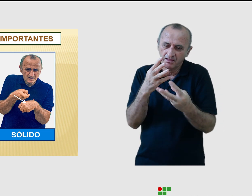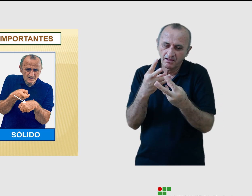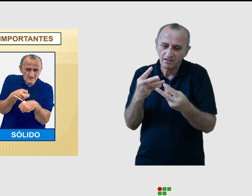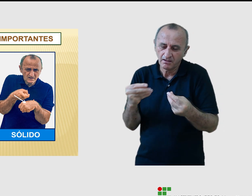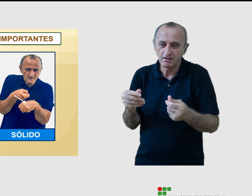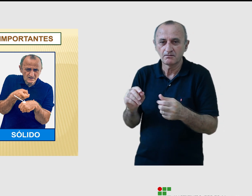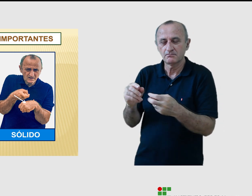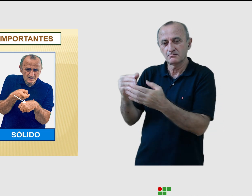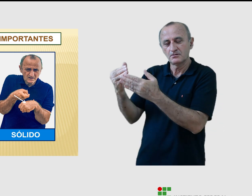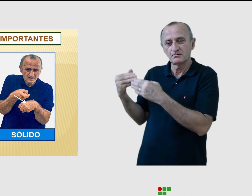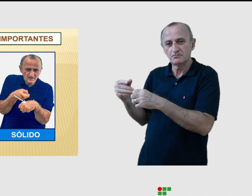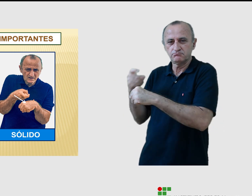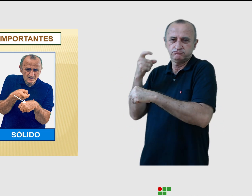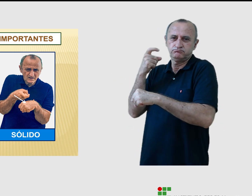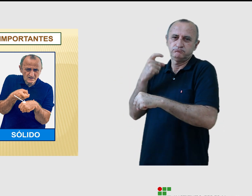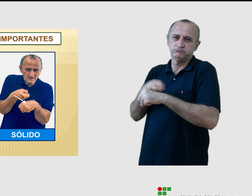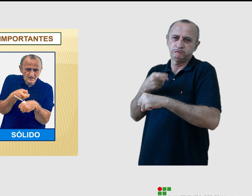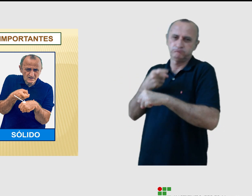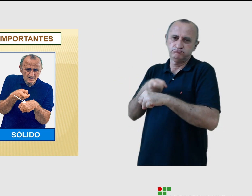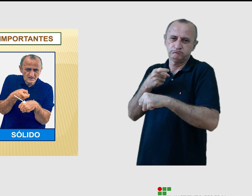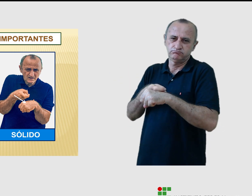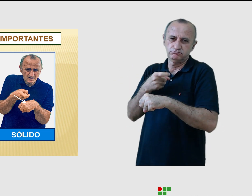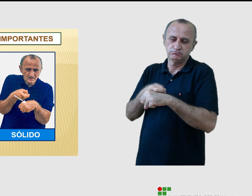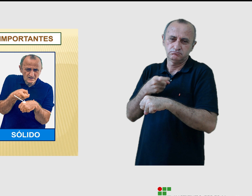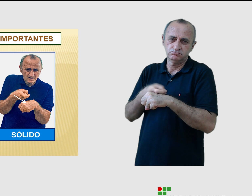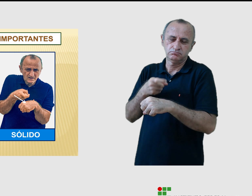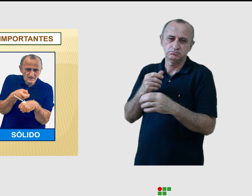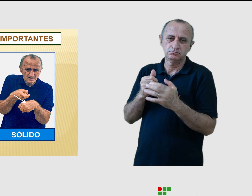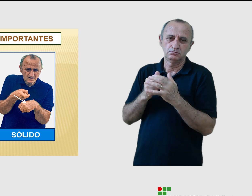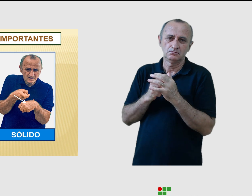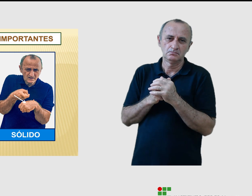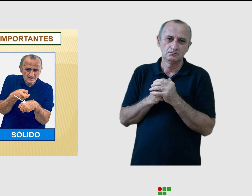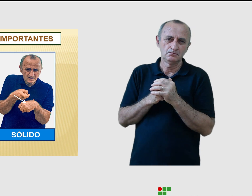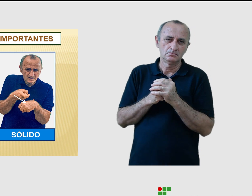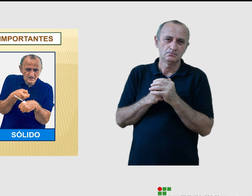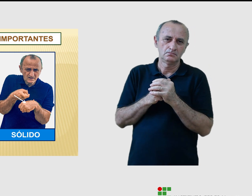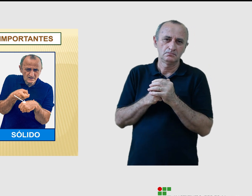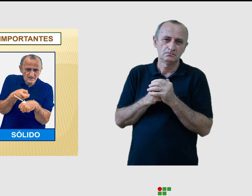insolúvel. Insolúvel, ao lado, sólido.